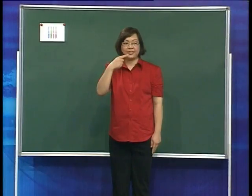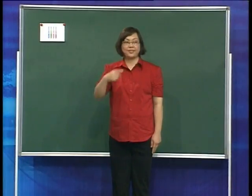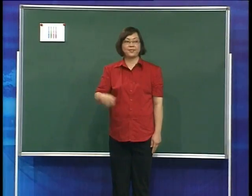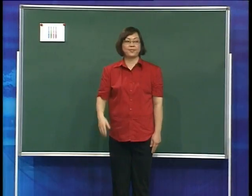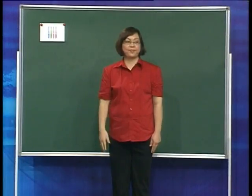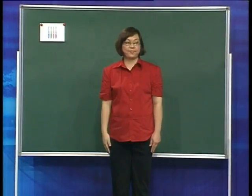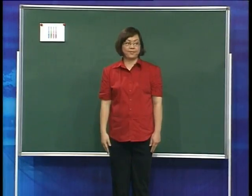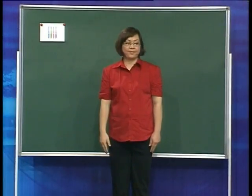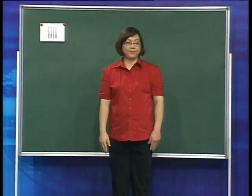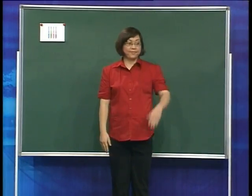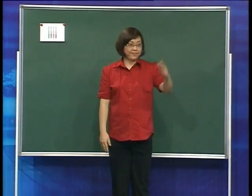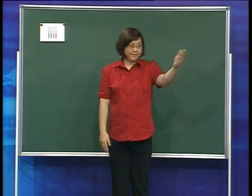Hãy chú ý cách cô giáo làm ký hiệu bàn trải nhé